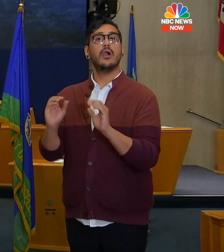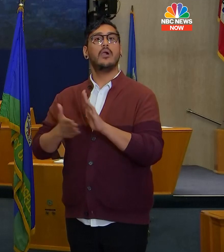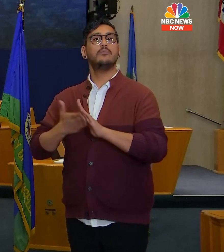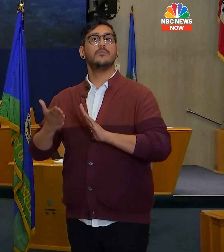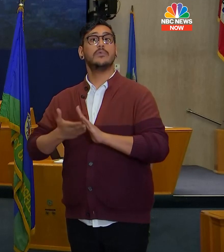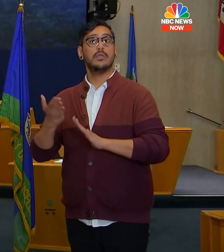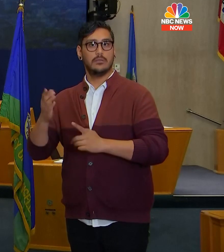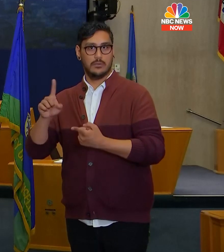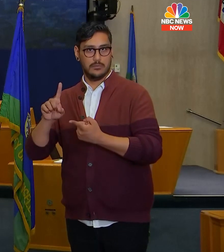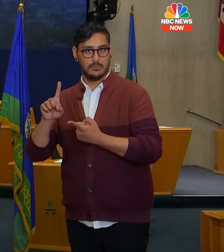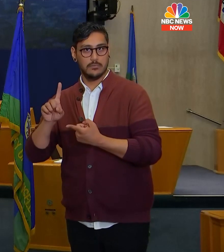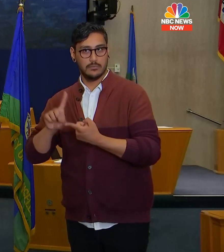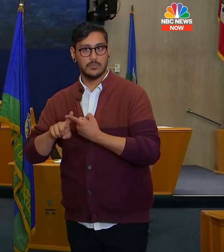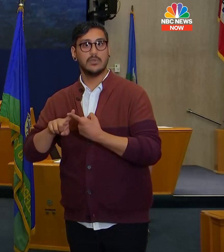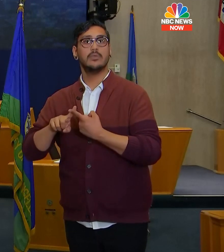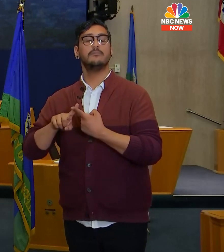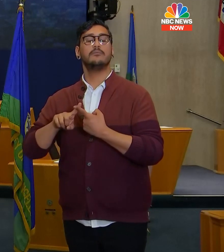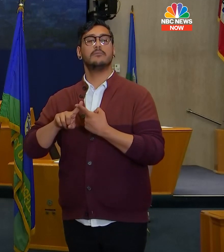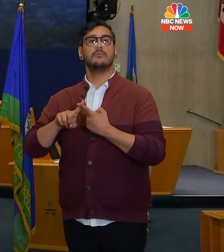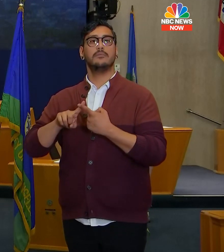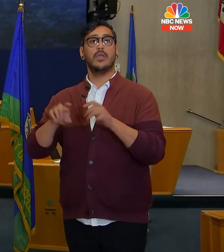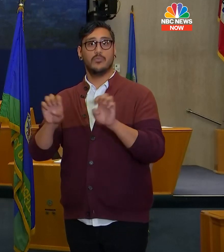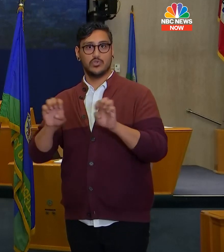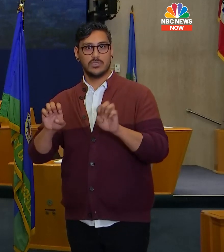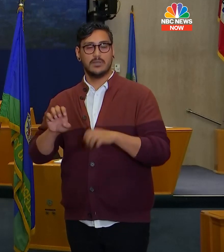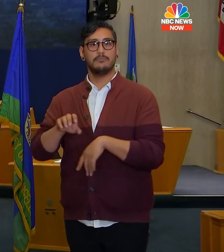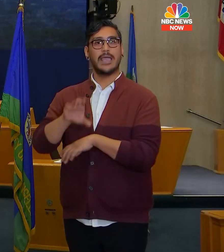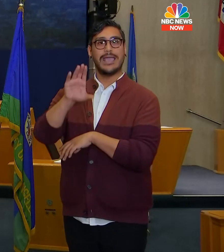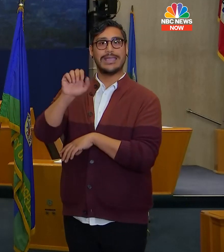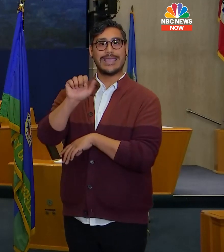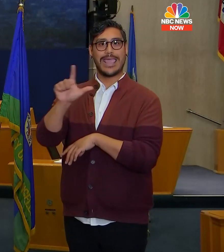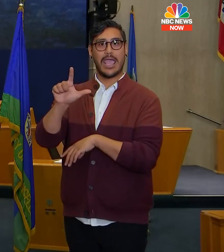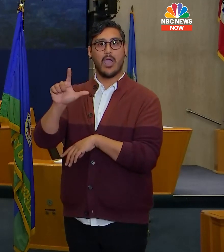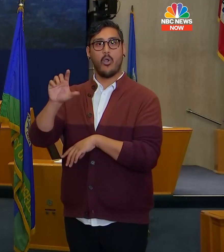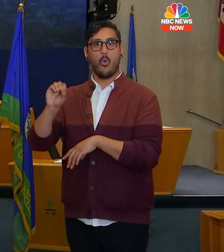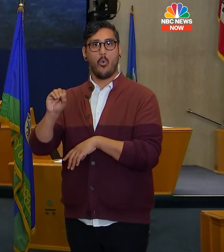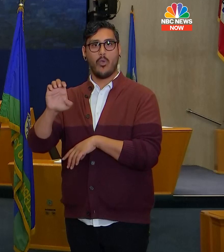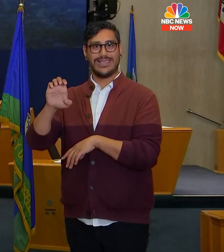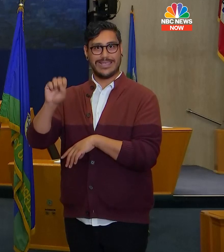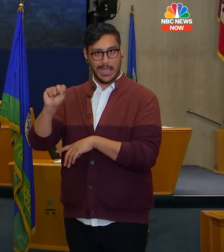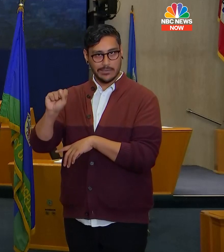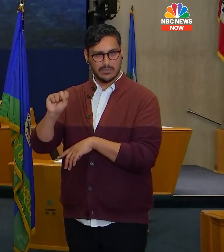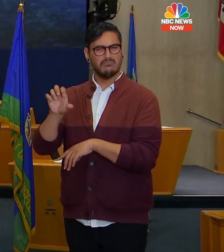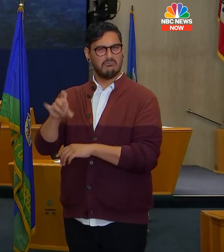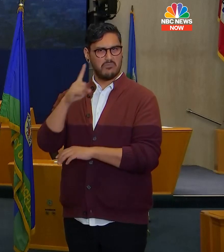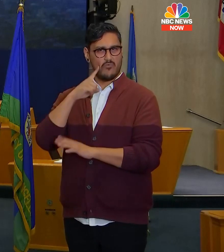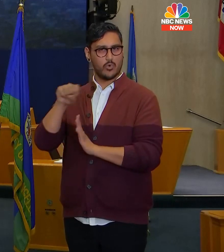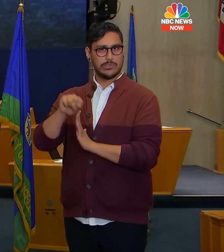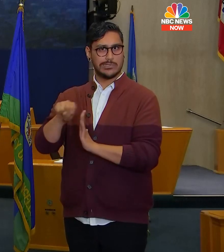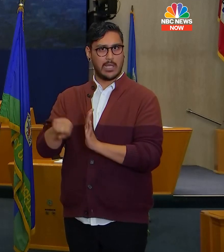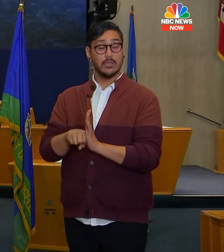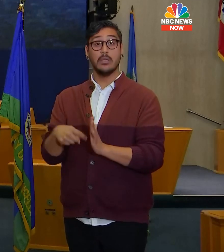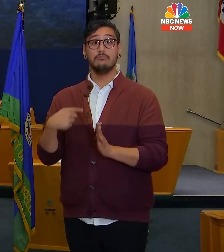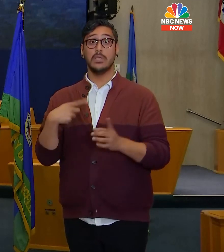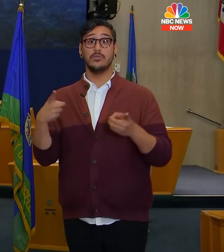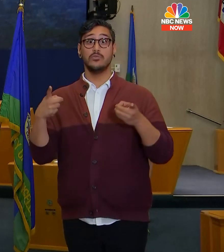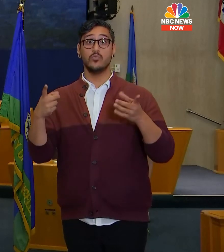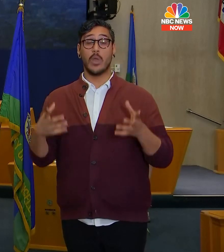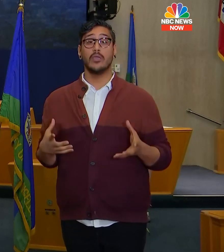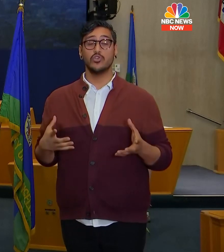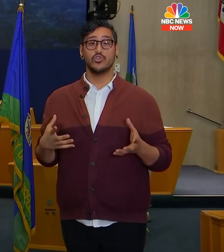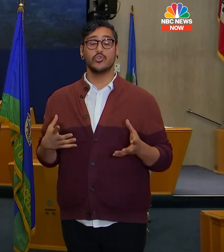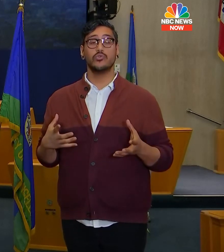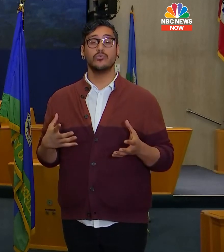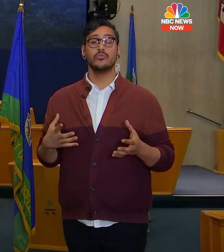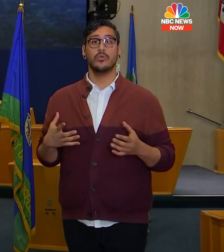de Emergencia, o lo que llaman CAL-OES. Eso es para el estado. Nosotros, yo como director de emergencia del condado de